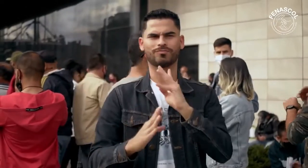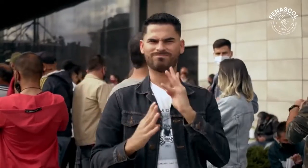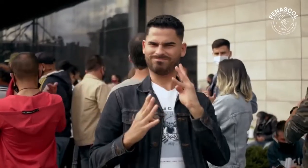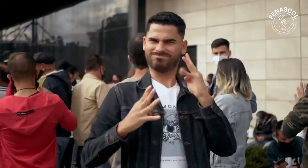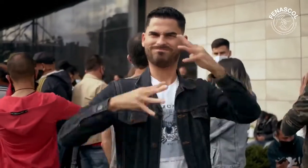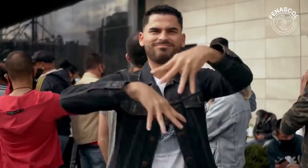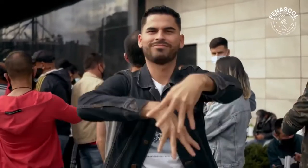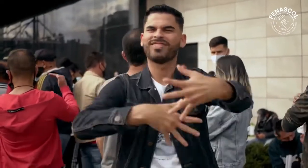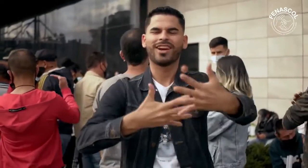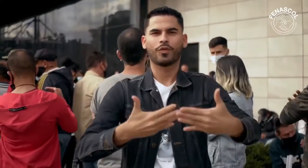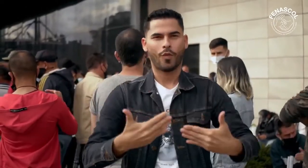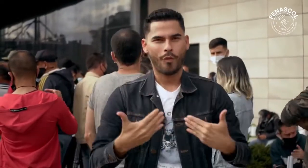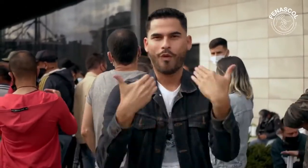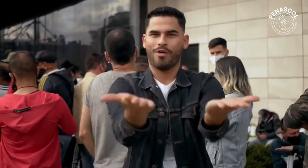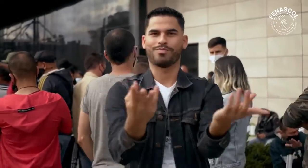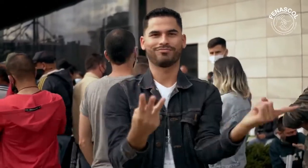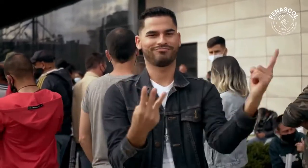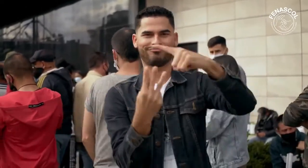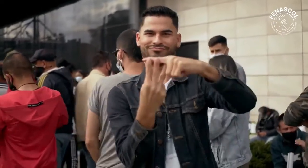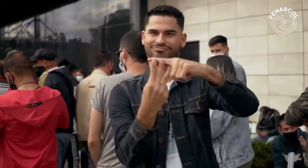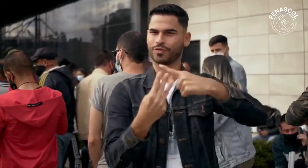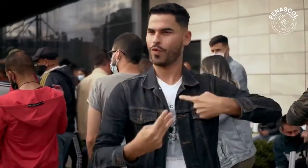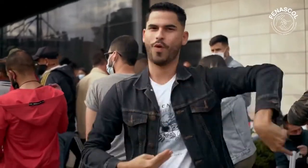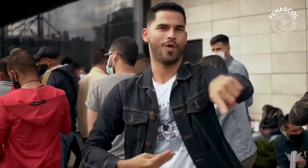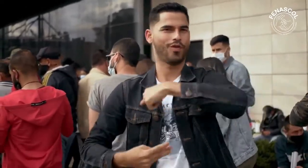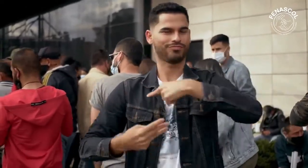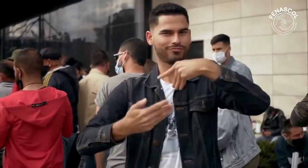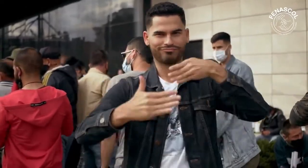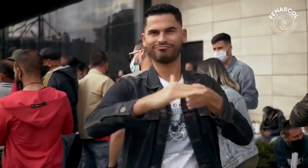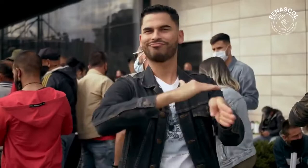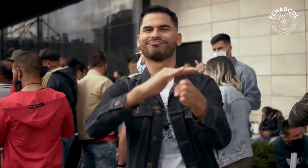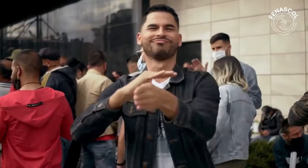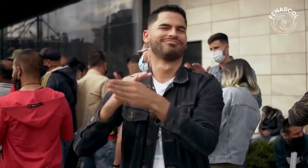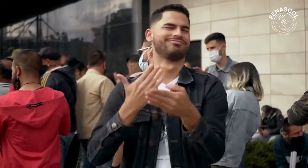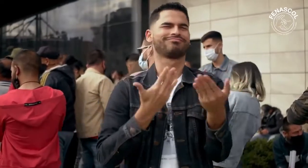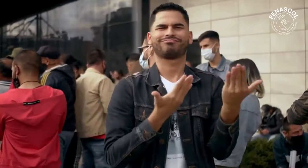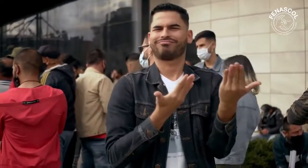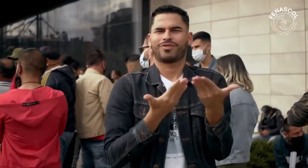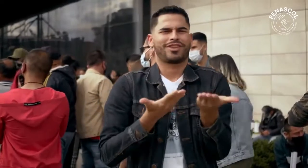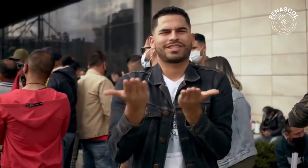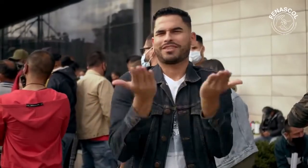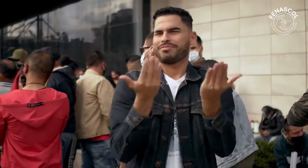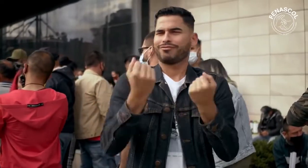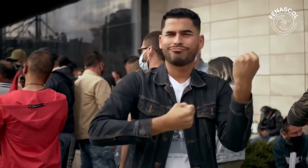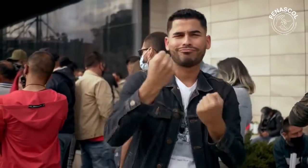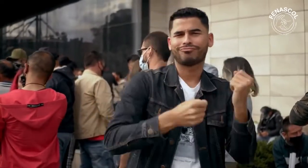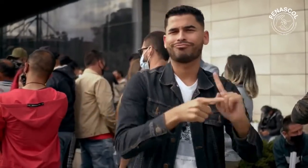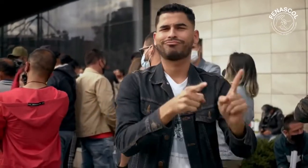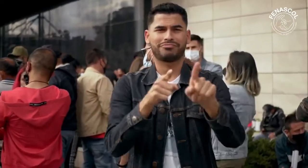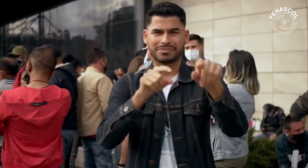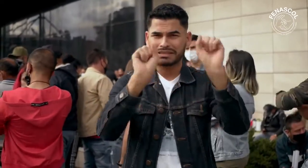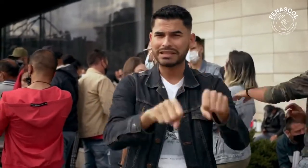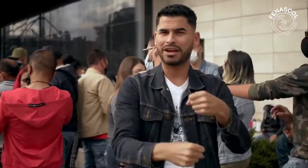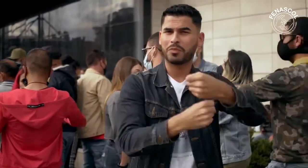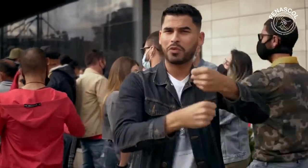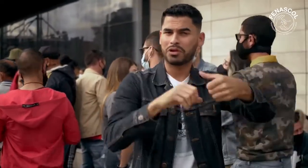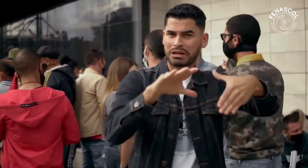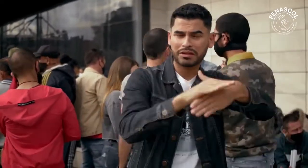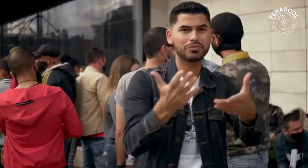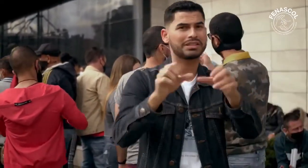Algo que estamos solicitando como comunidad en este plantón, y es el acceso a nuestra licencia de conducción para los